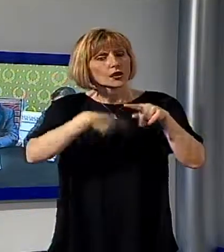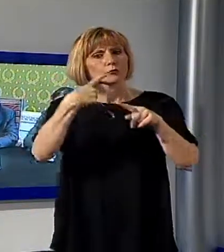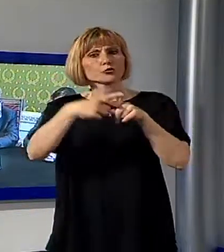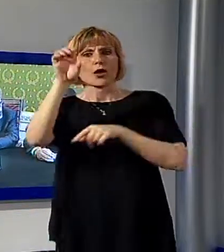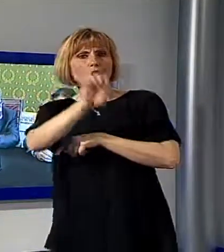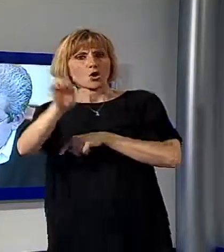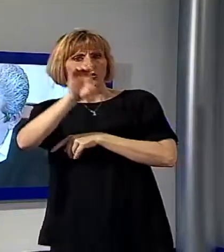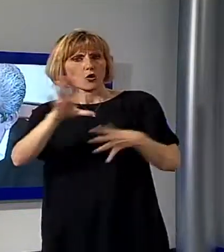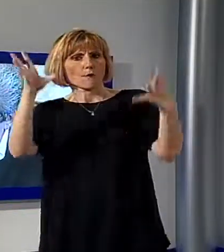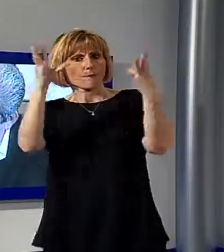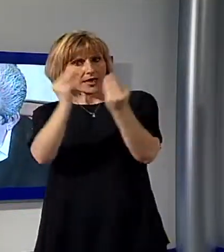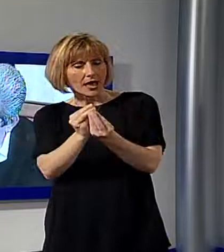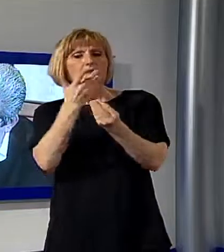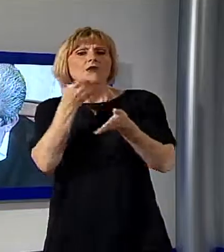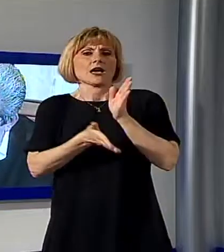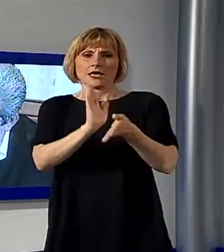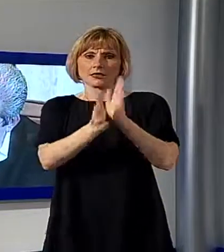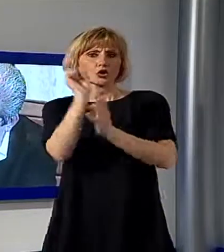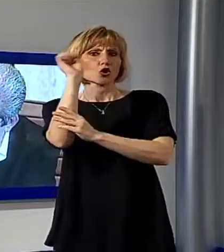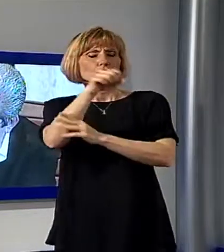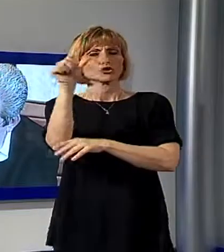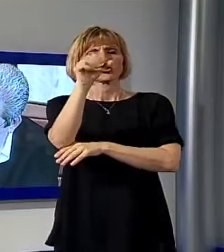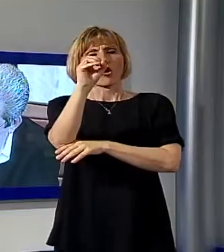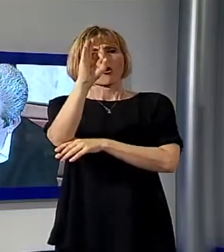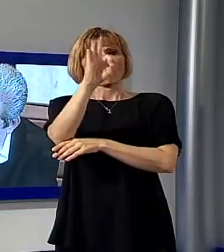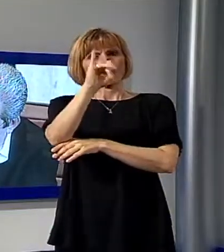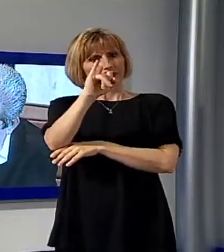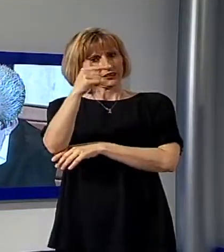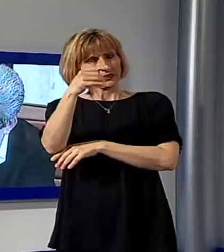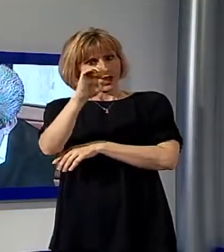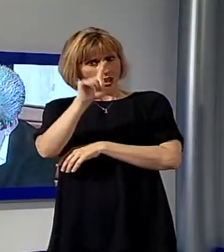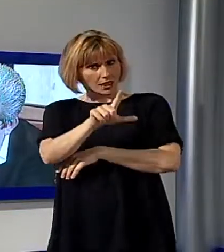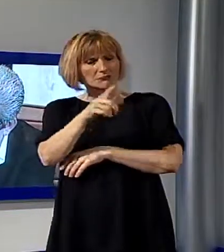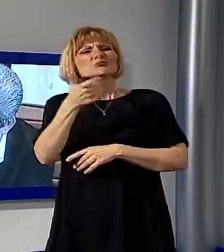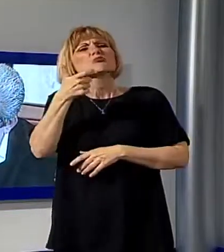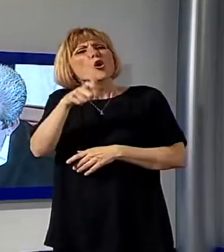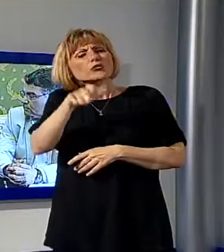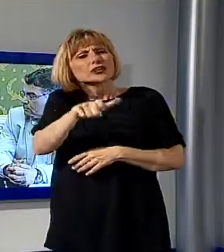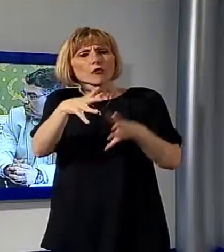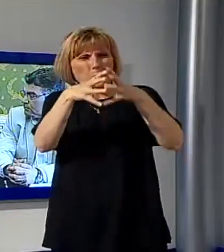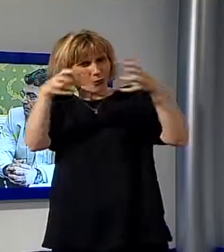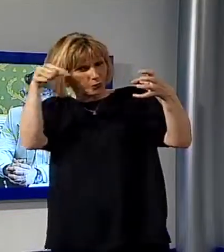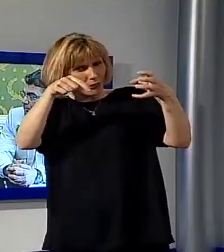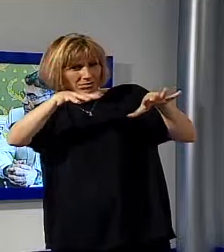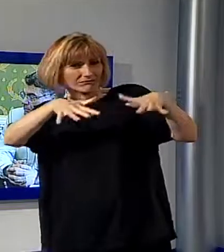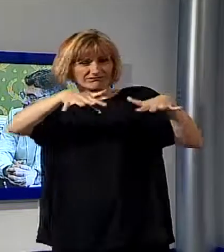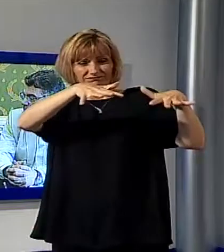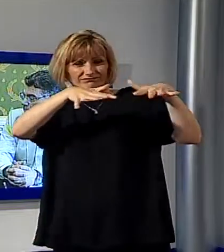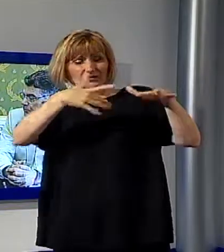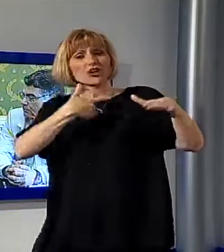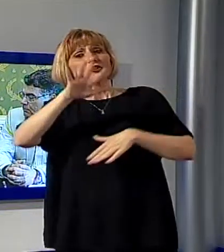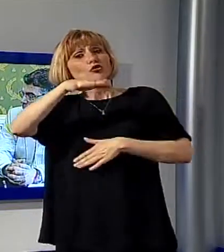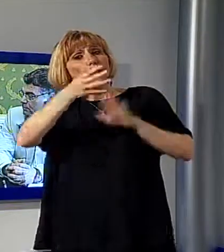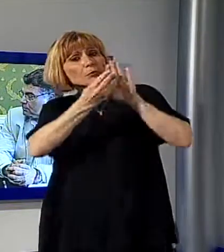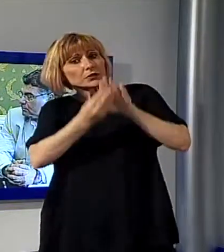sindacato europeo intendono portare avanti contro la Sofidel. Motivo: il tentennamento del grande gruppo cartario, con oltre